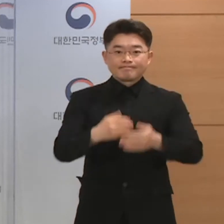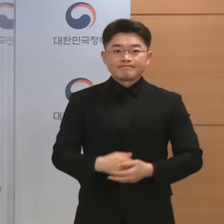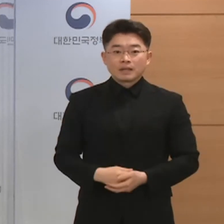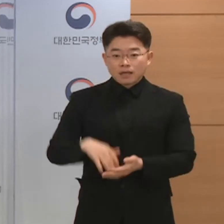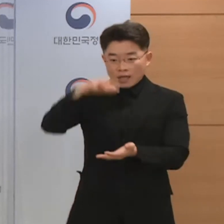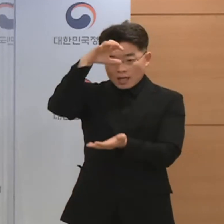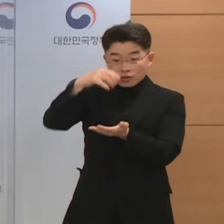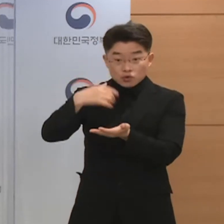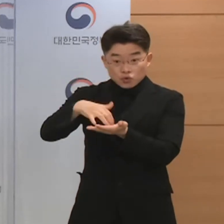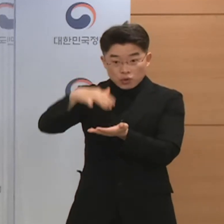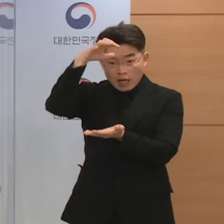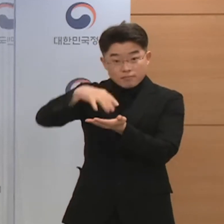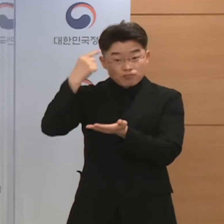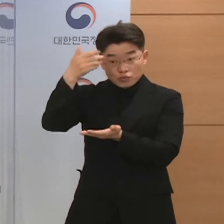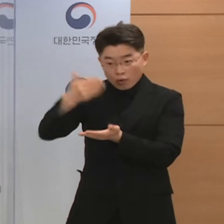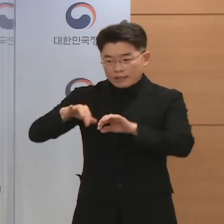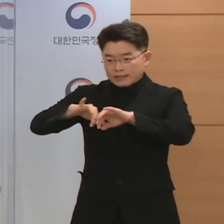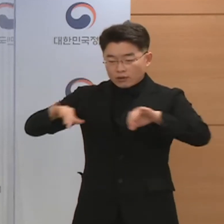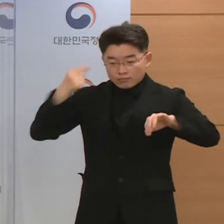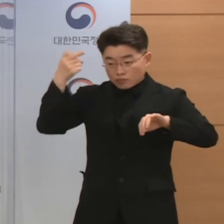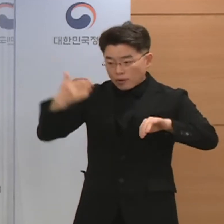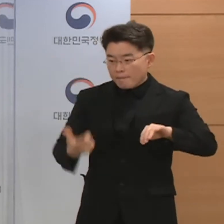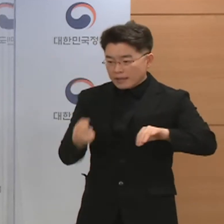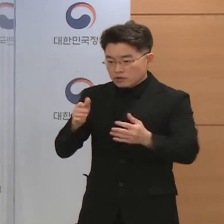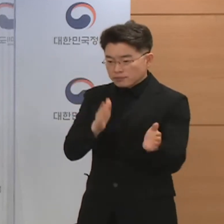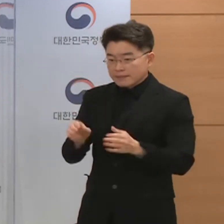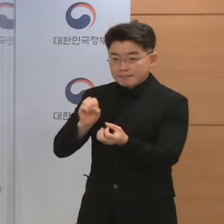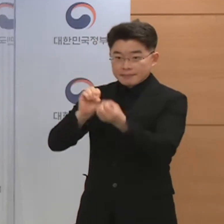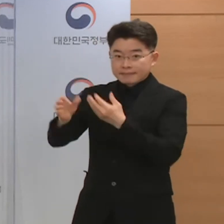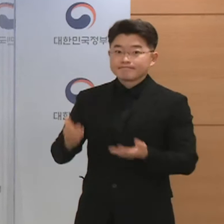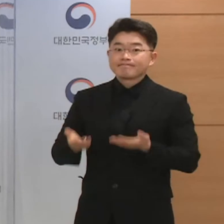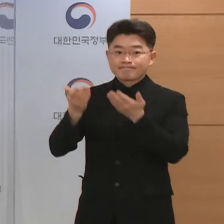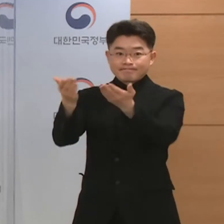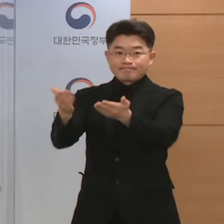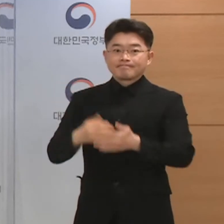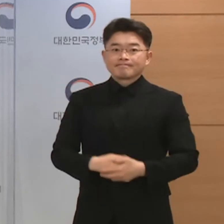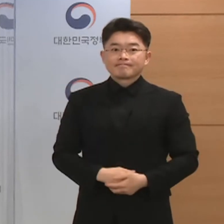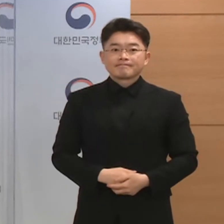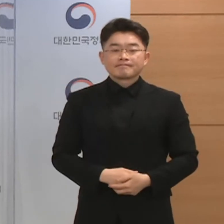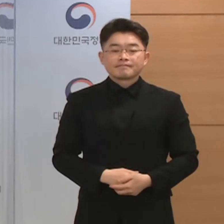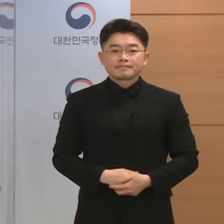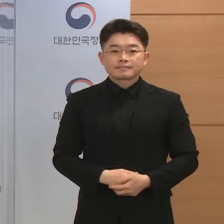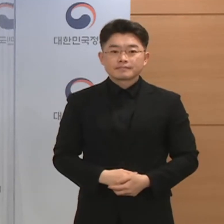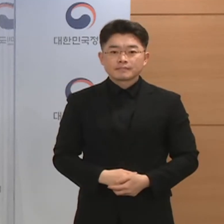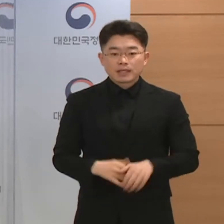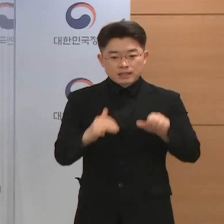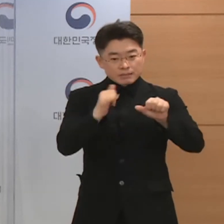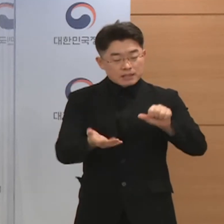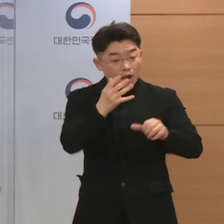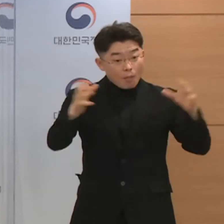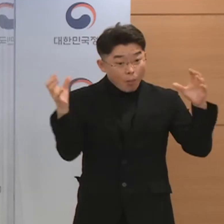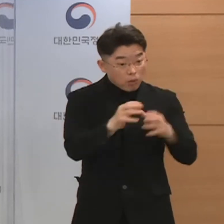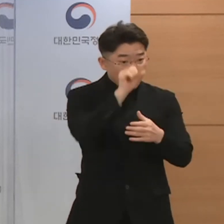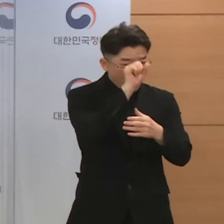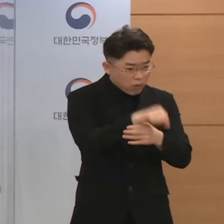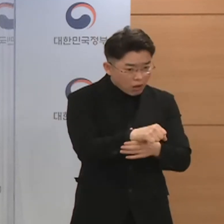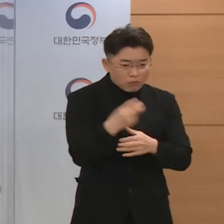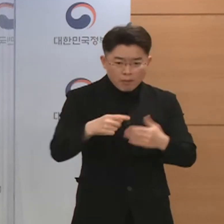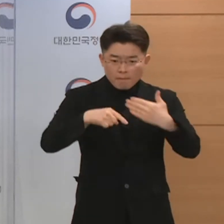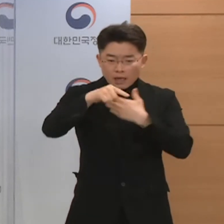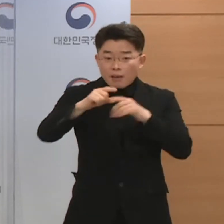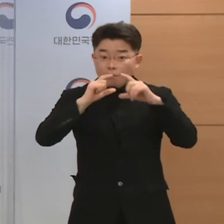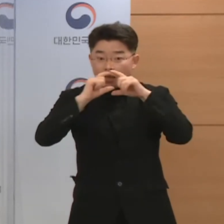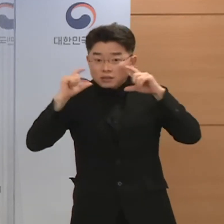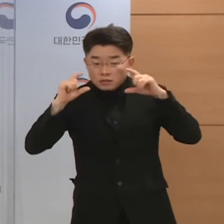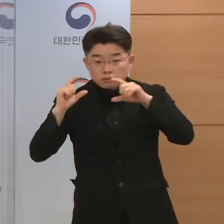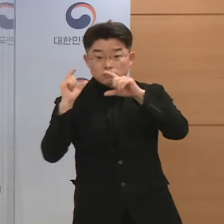주시면 최대한 빨리 답변드리겠습니다. 첫 번째 질의입니다. 모임 제한 제외, 야외 마스크 미착용 등의